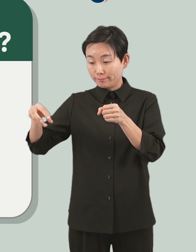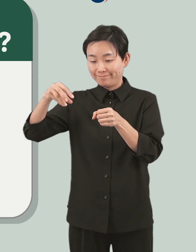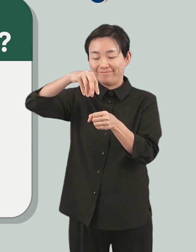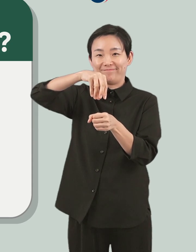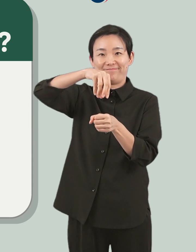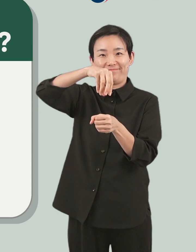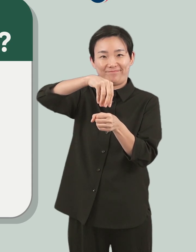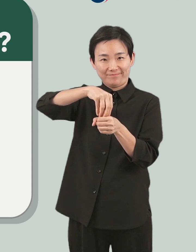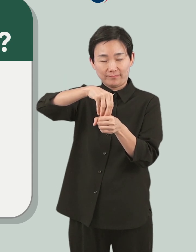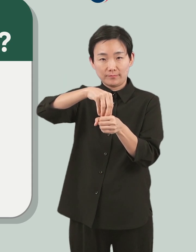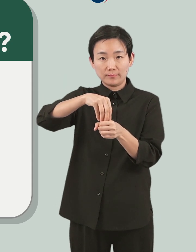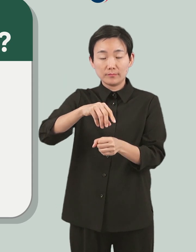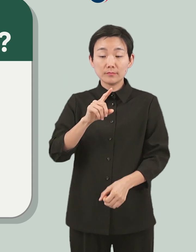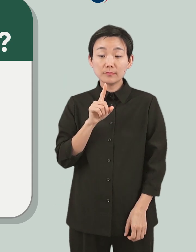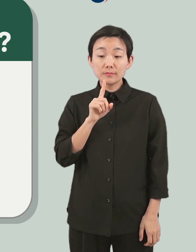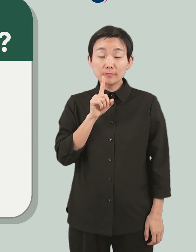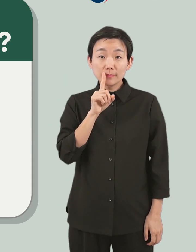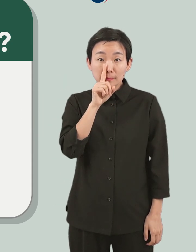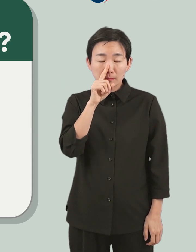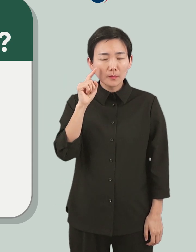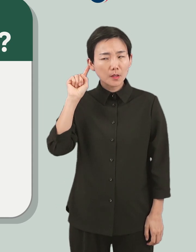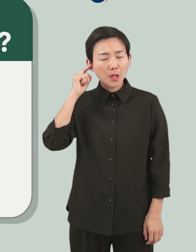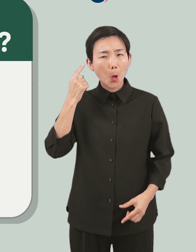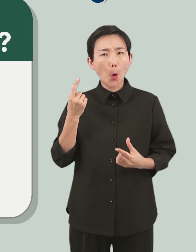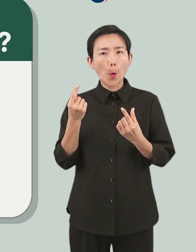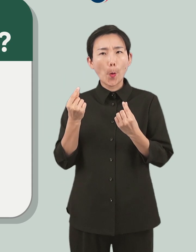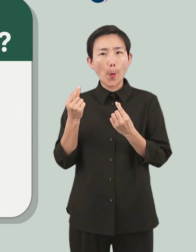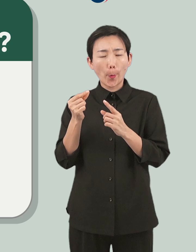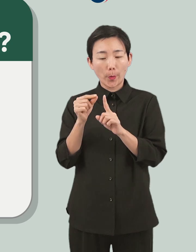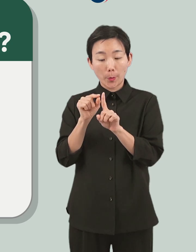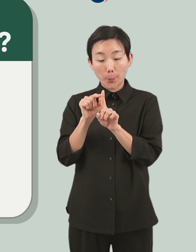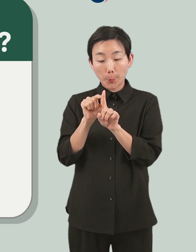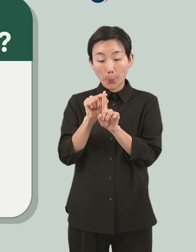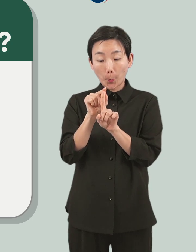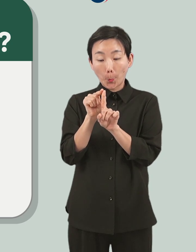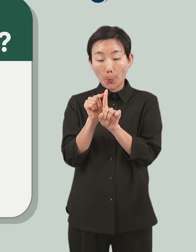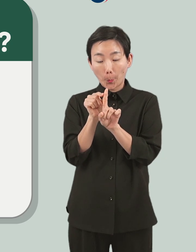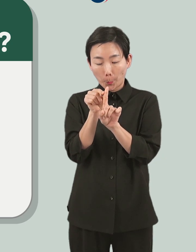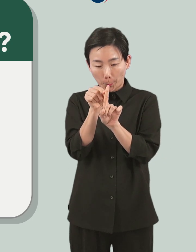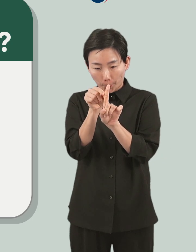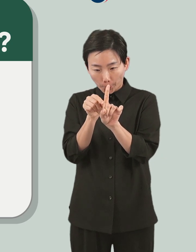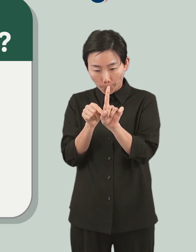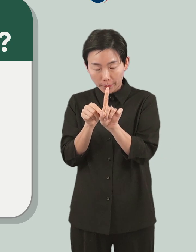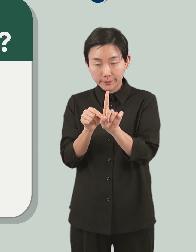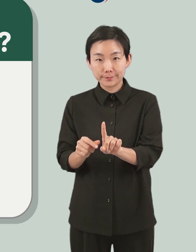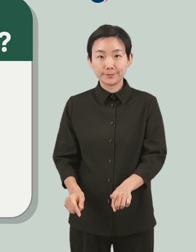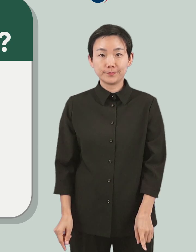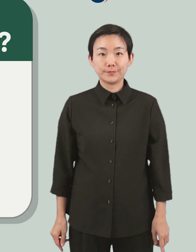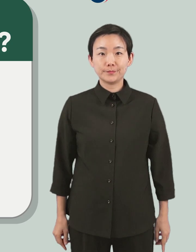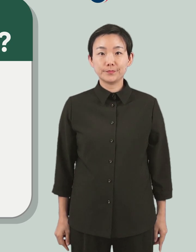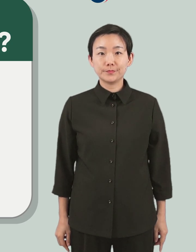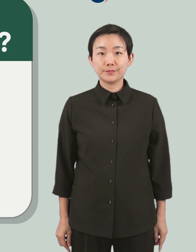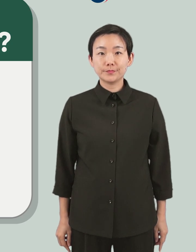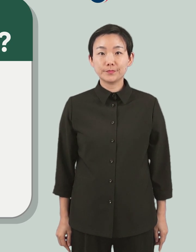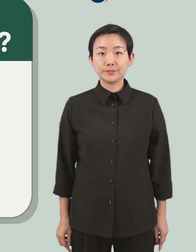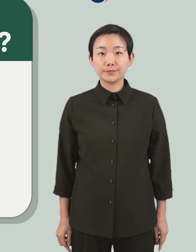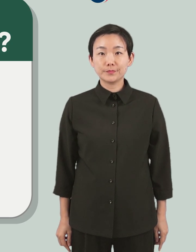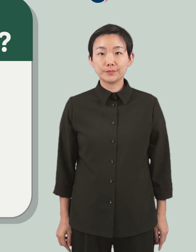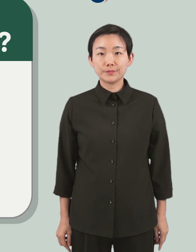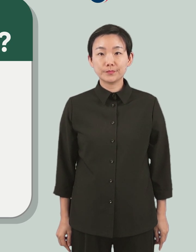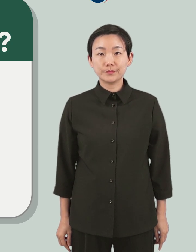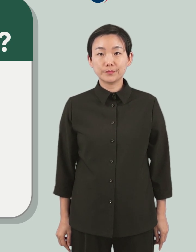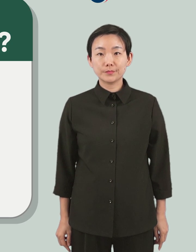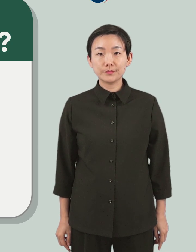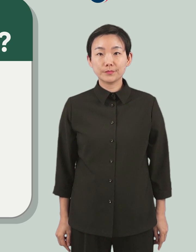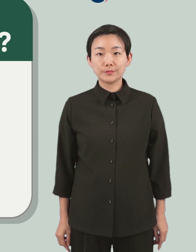검체 전개액을 밀봉하는 용도입니다. 검체 채취용 도구는 플라스틱 면봉 형태로 손잡이와 검체